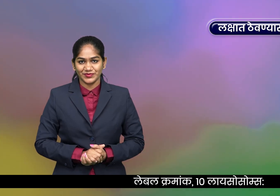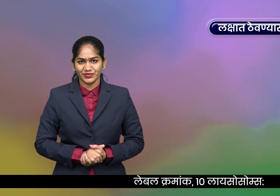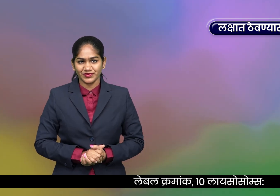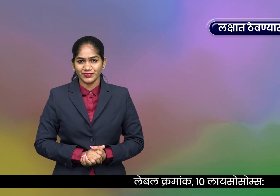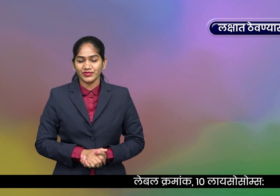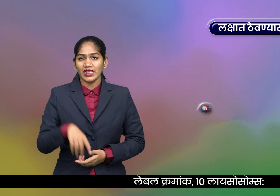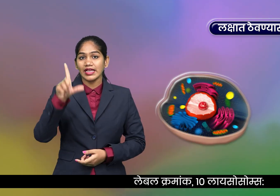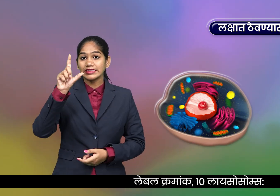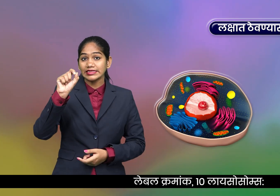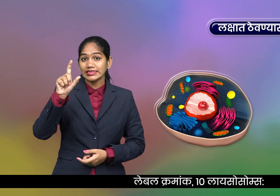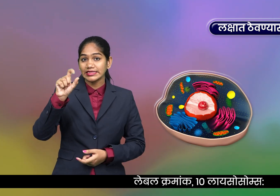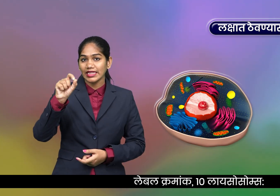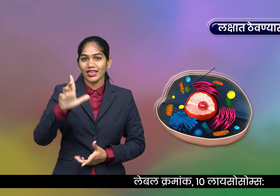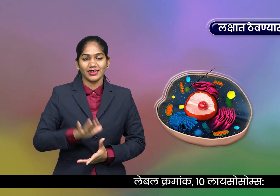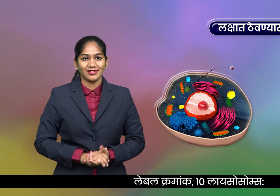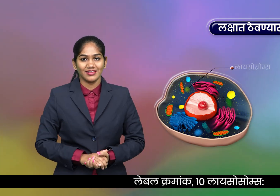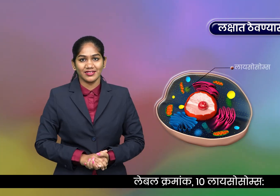लेबल क्रमांक 10, लायझोझोम्स.